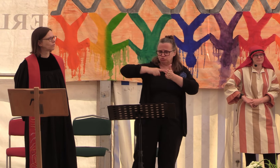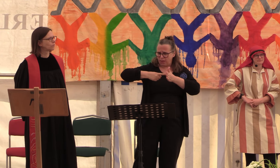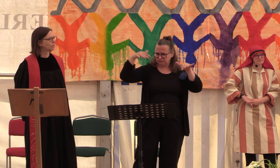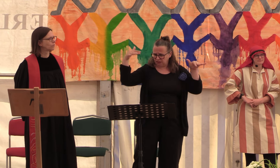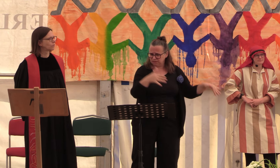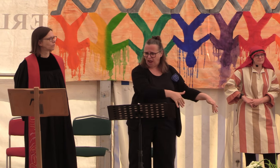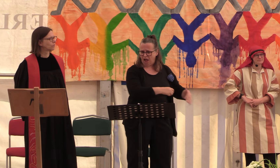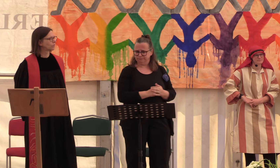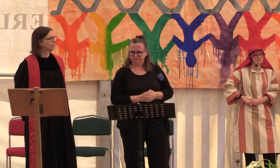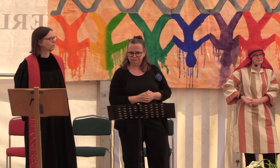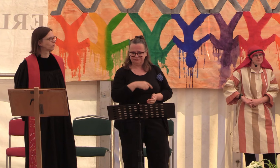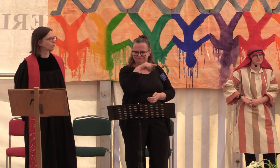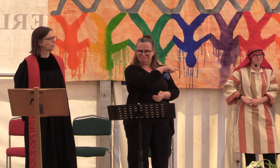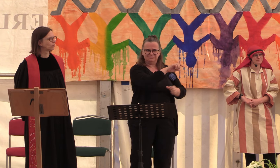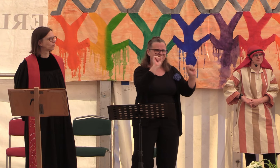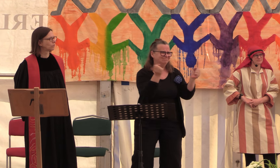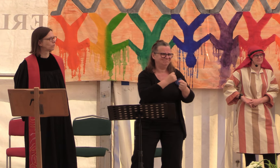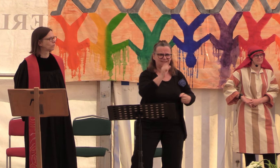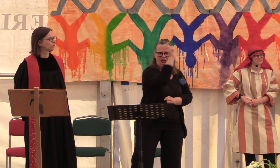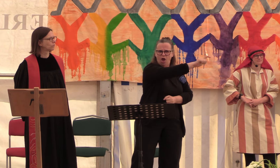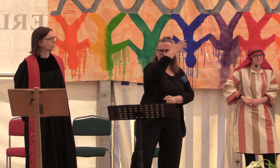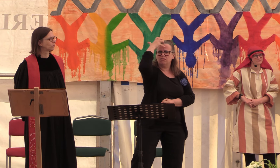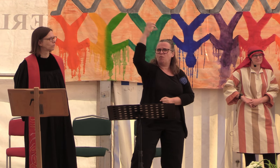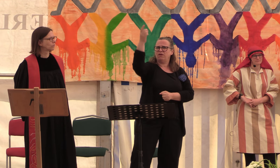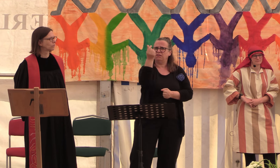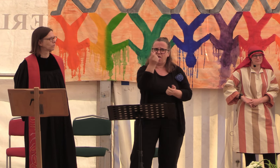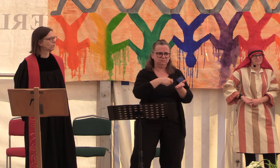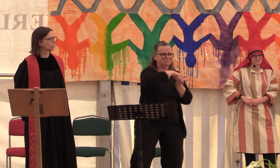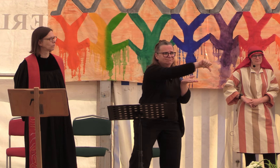Ein Mann, der hatte viele Schulden